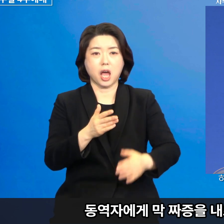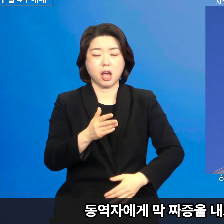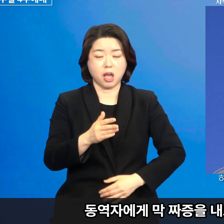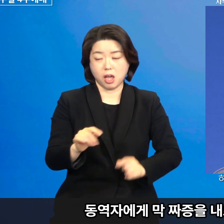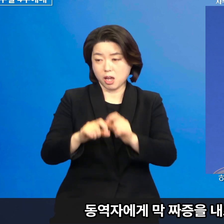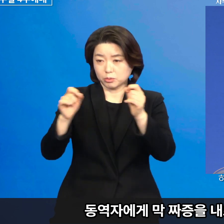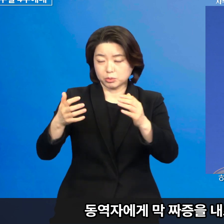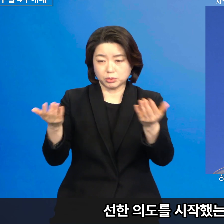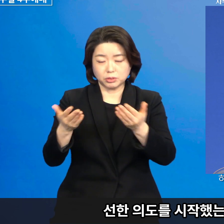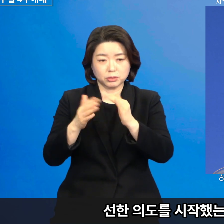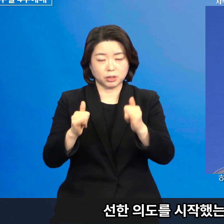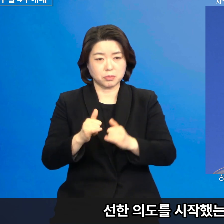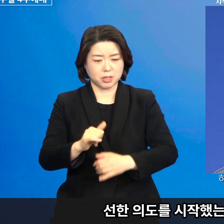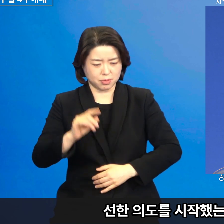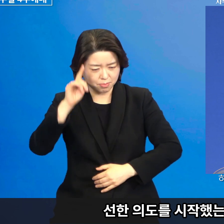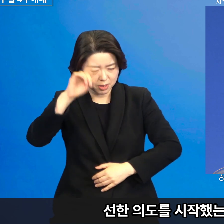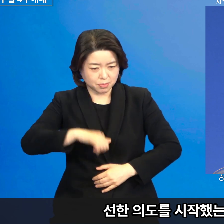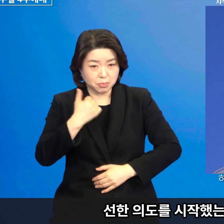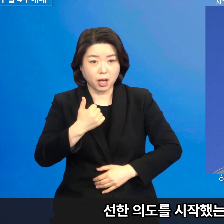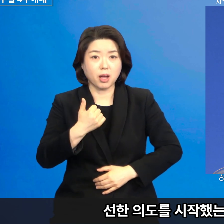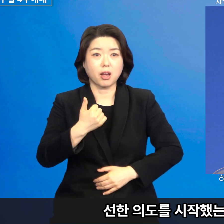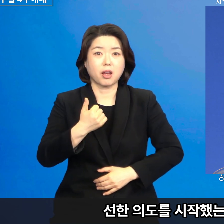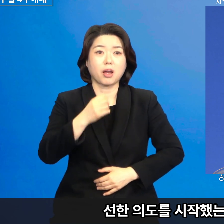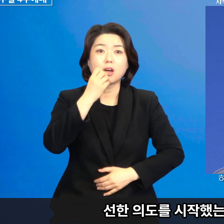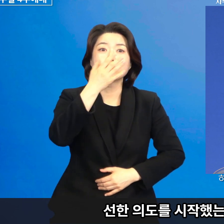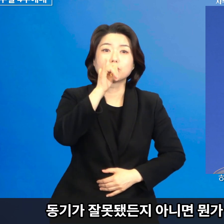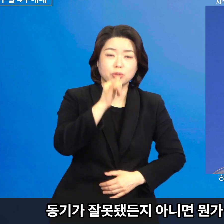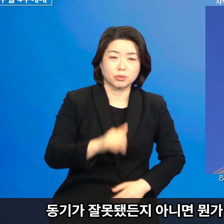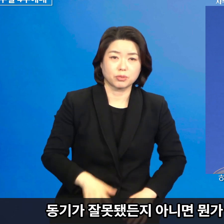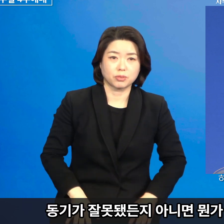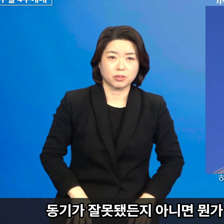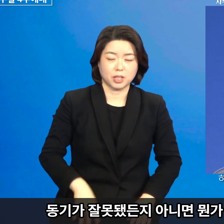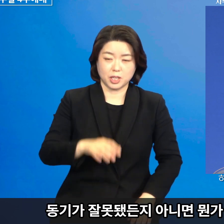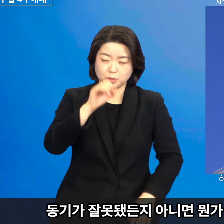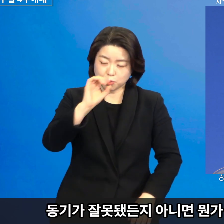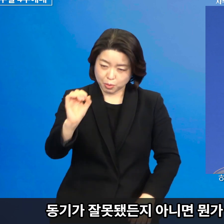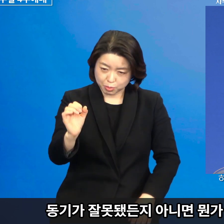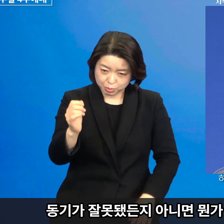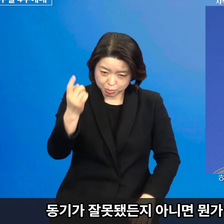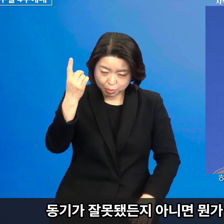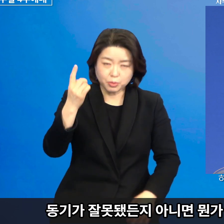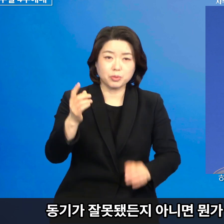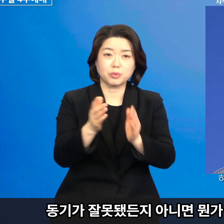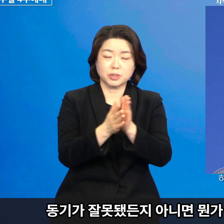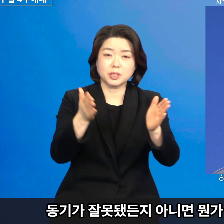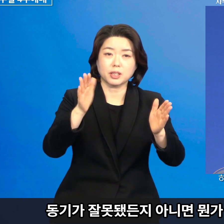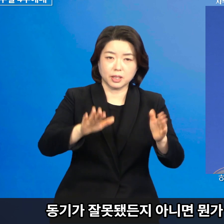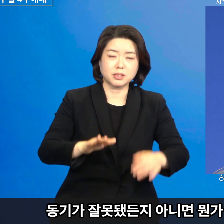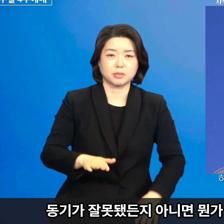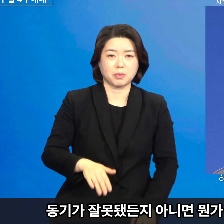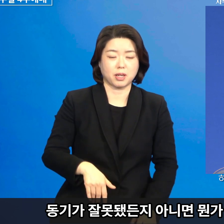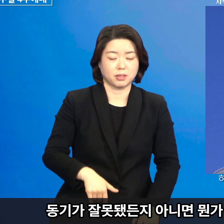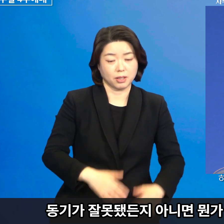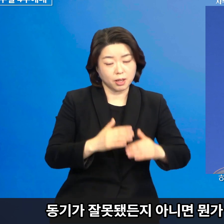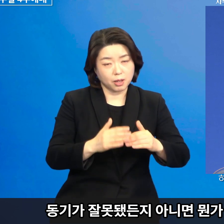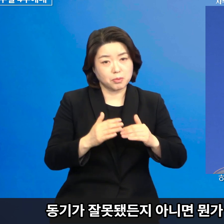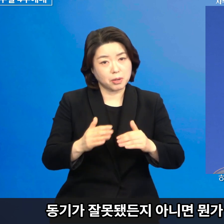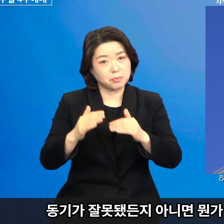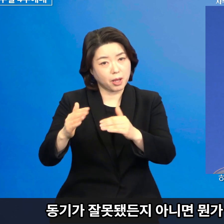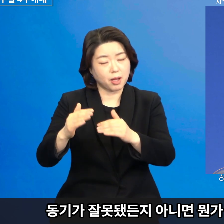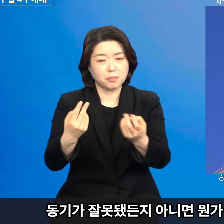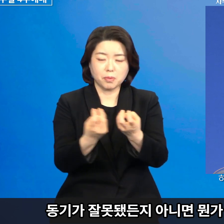거예요. 선한 의도를 시작했는데 왜 화를 낼까요? 동기가 잘못됐든지 아니면 뭔가 과정과